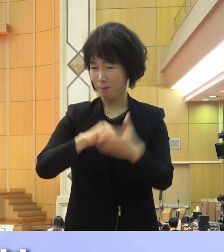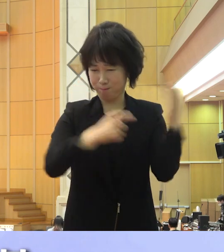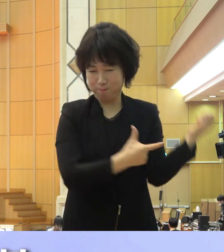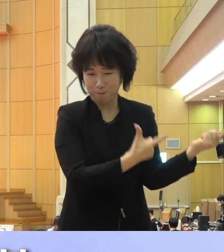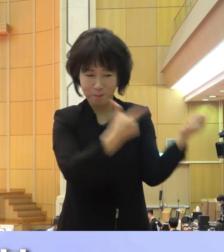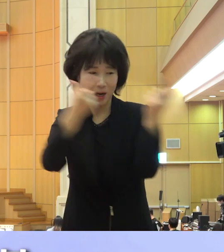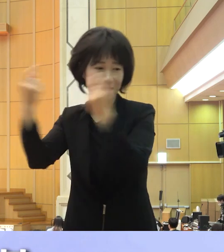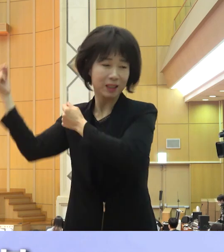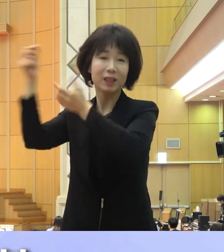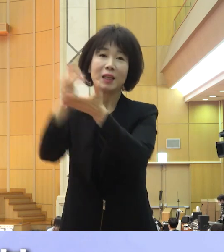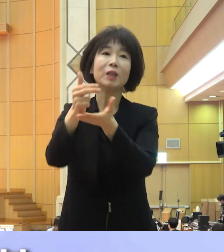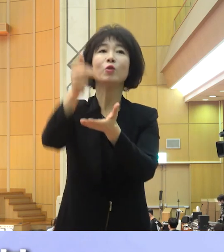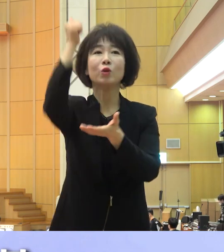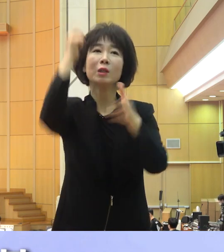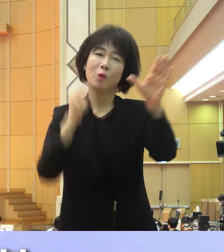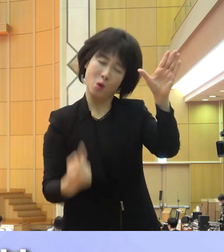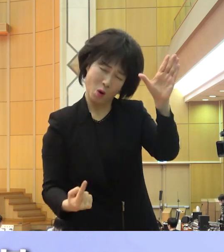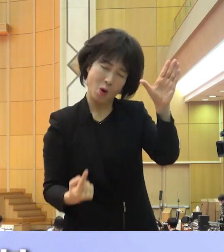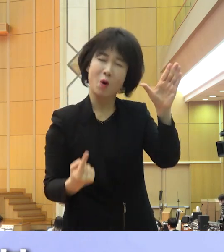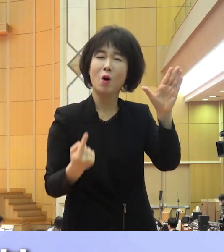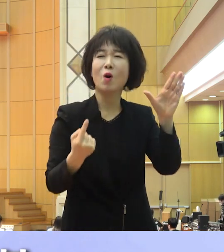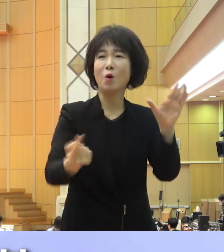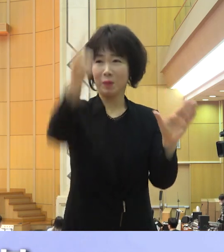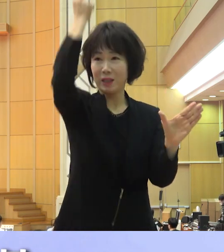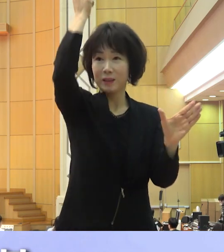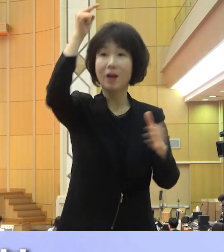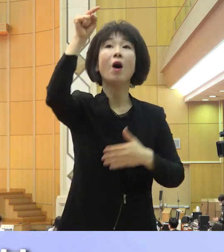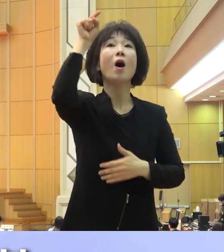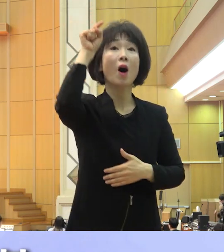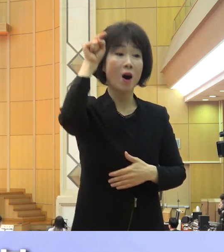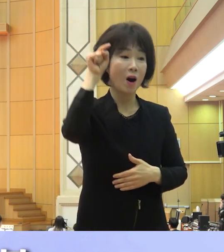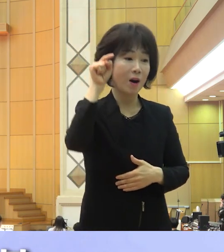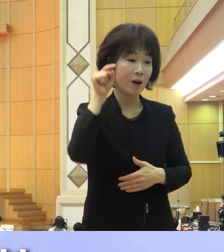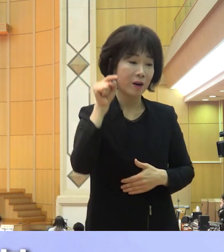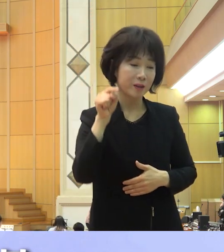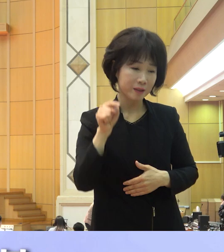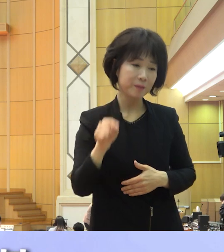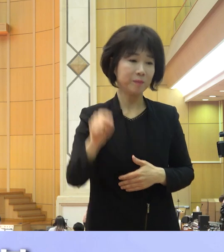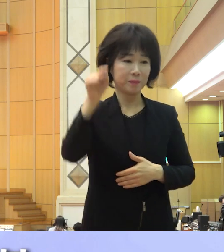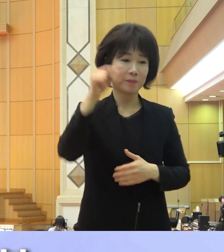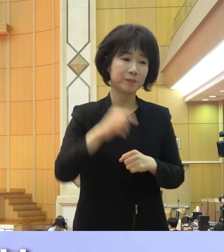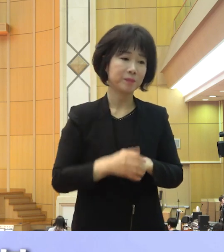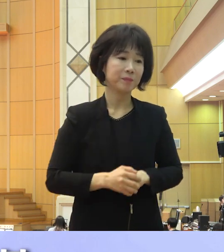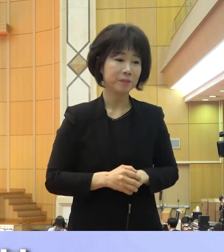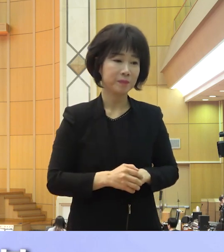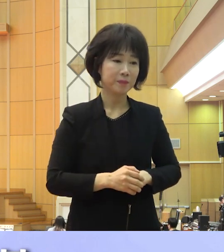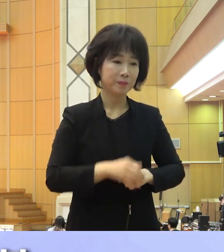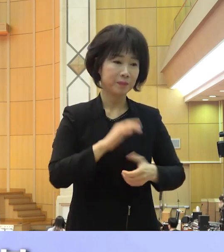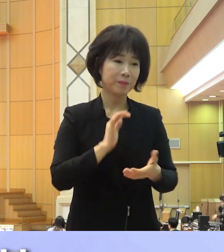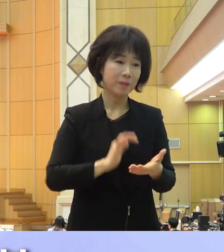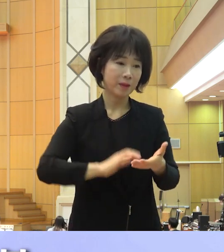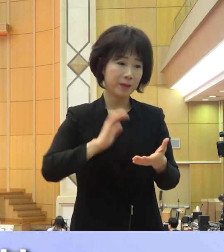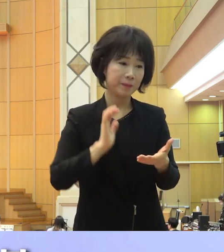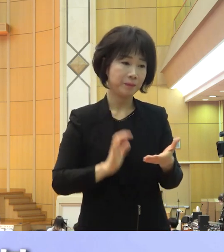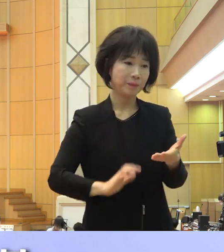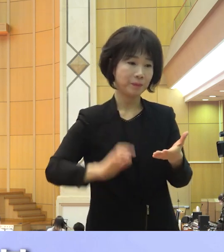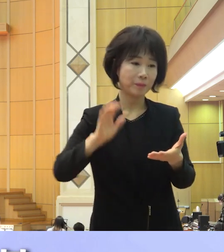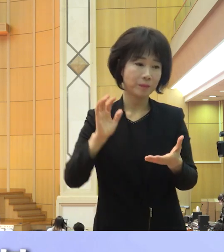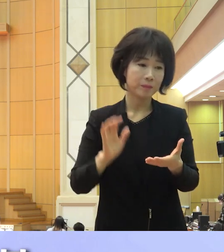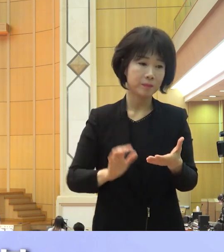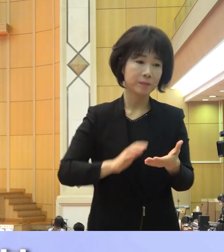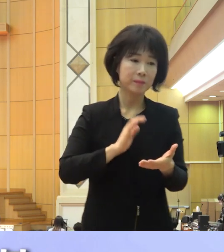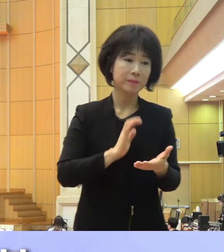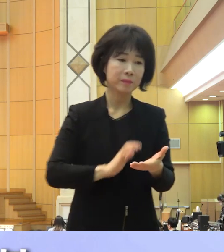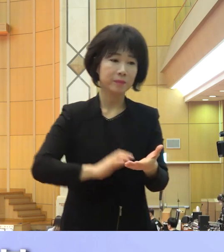모아 주님을 높이는 것. 시간 기쁨으로 찬양하기를 원합니다.